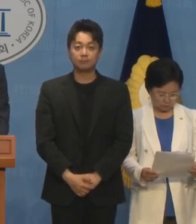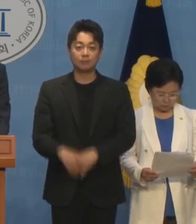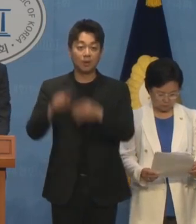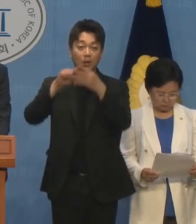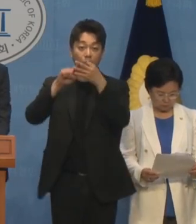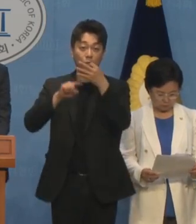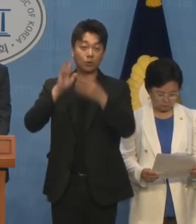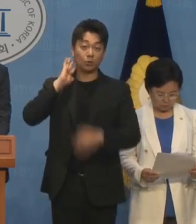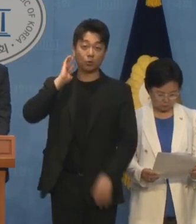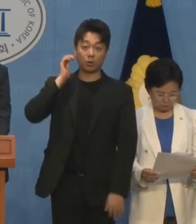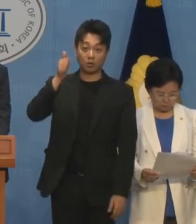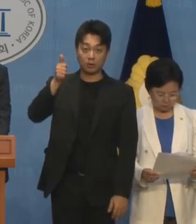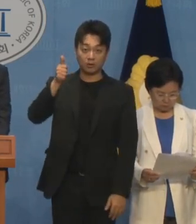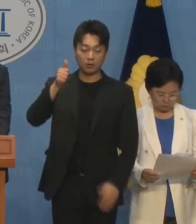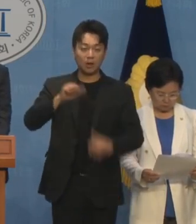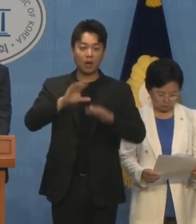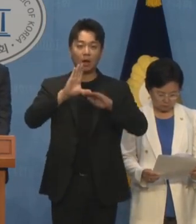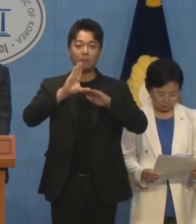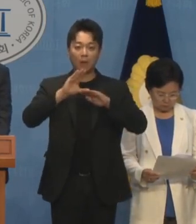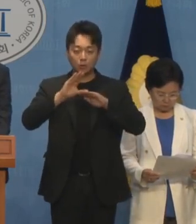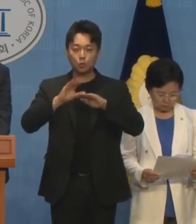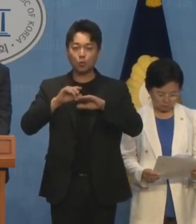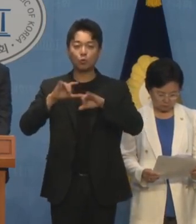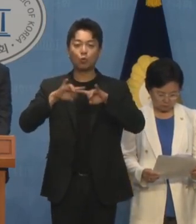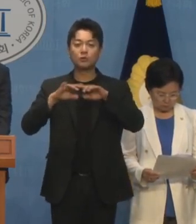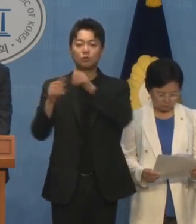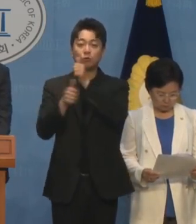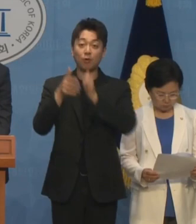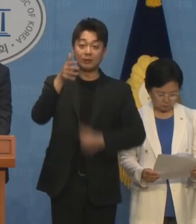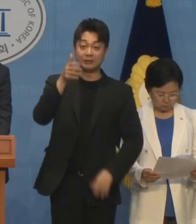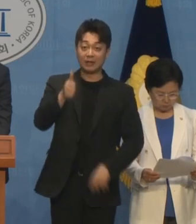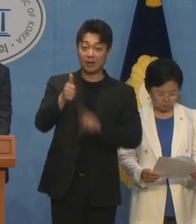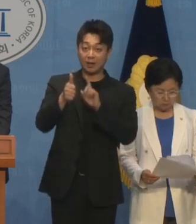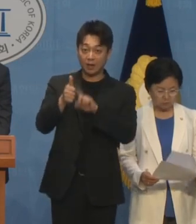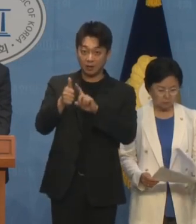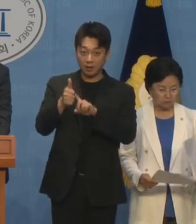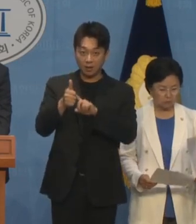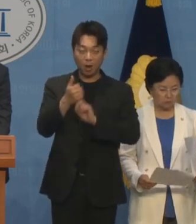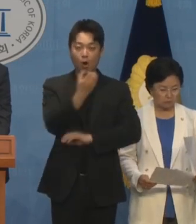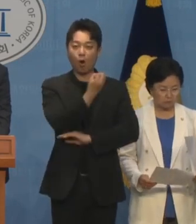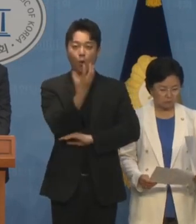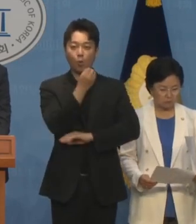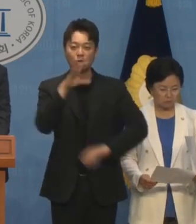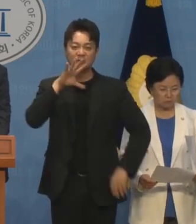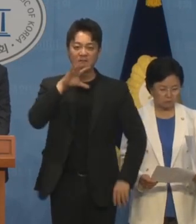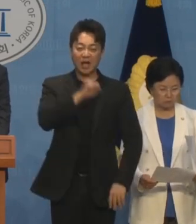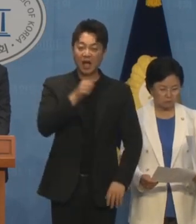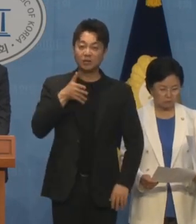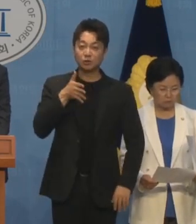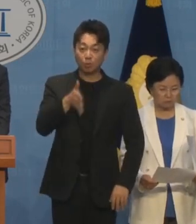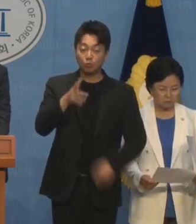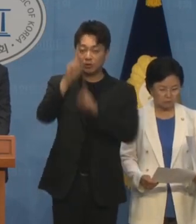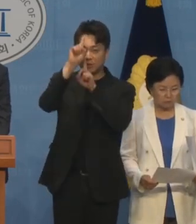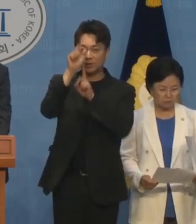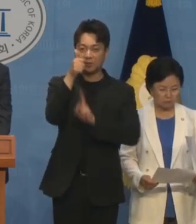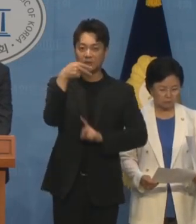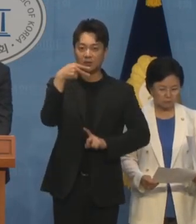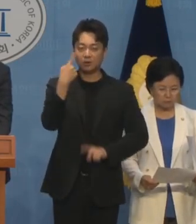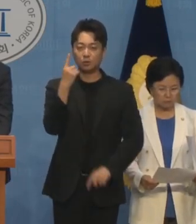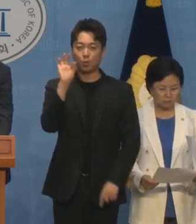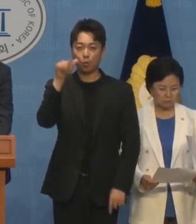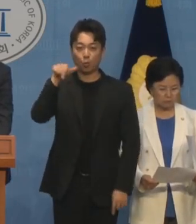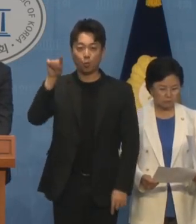윤석열 대통령은 방송통신위원장 자리에 언론장악기술자로 불리는 이동관 전 위원장을